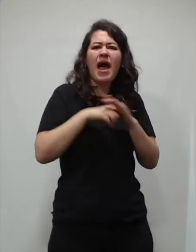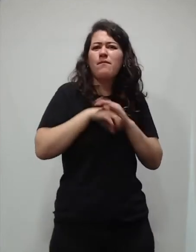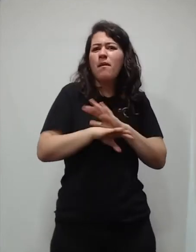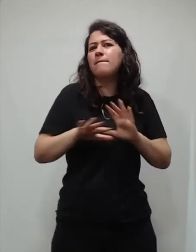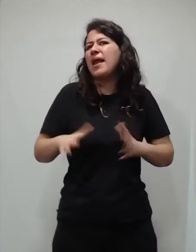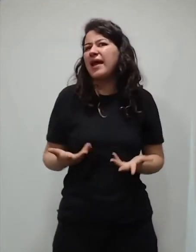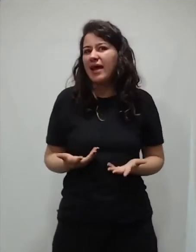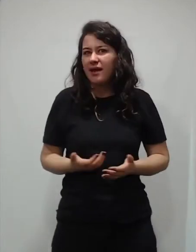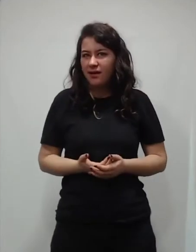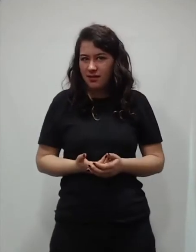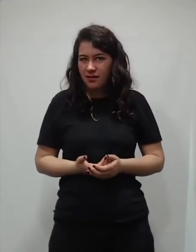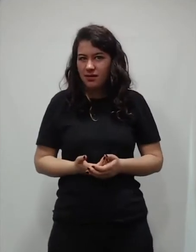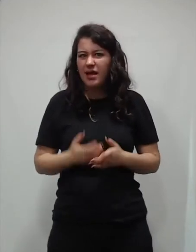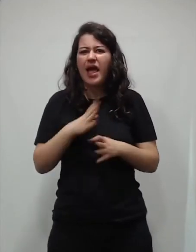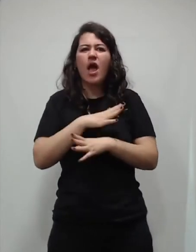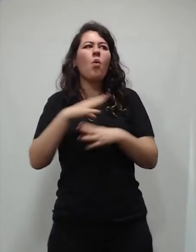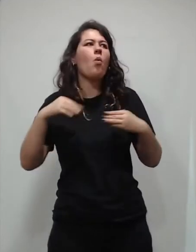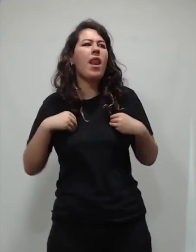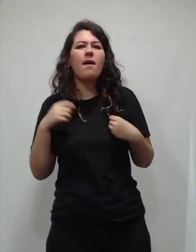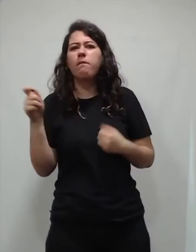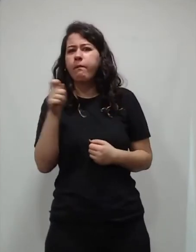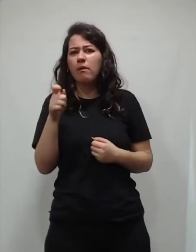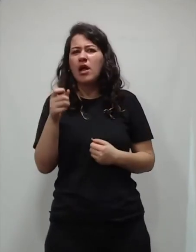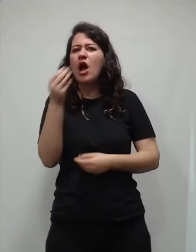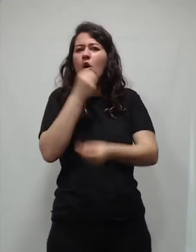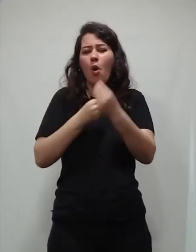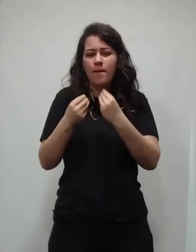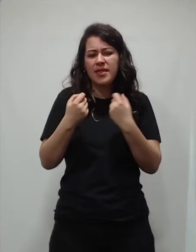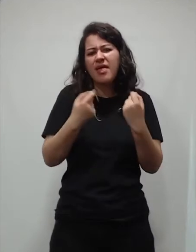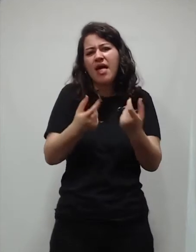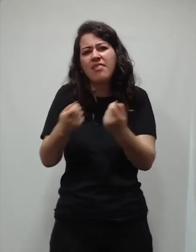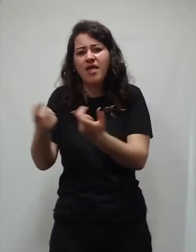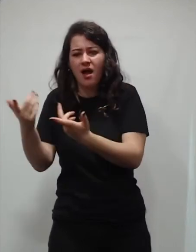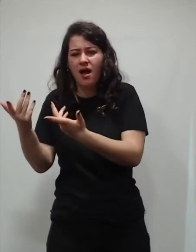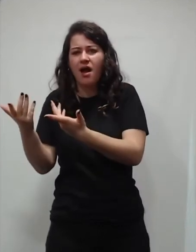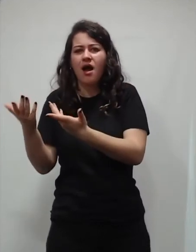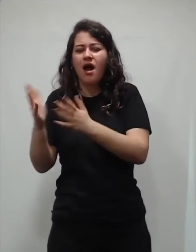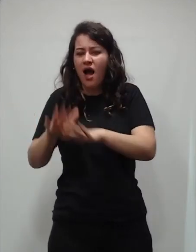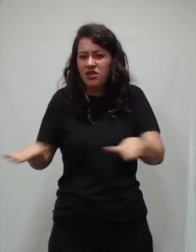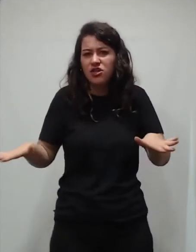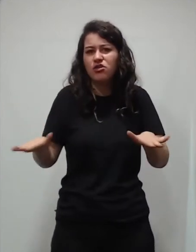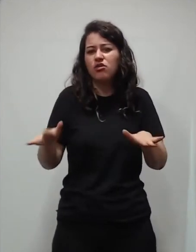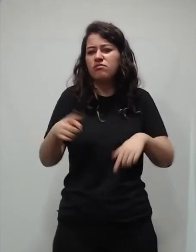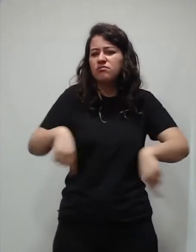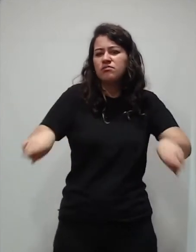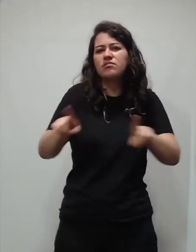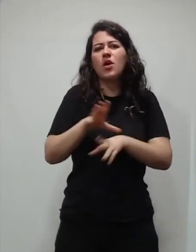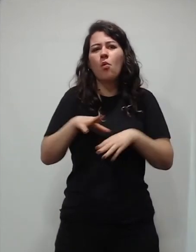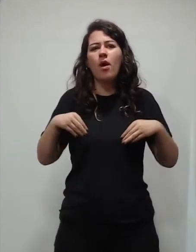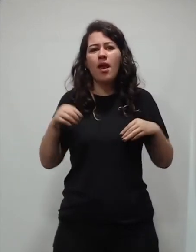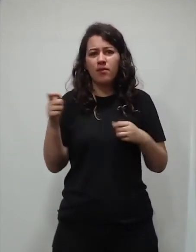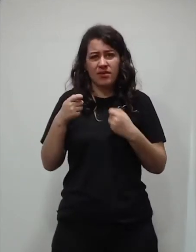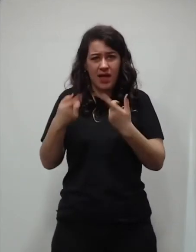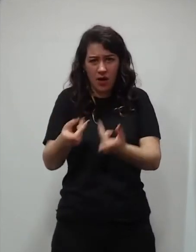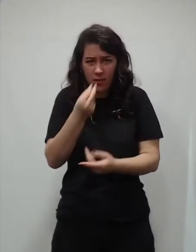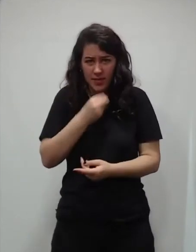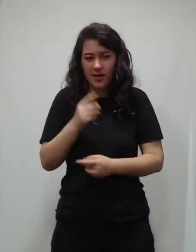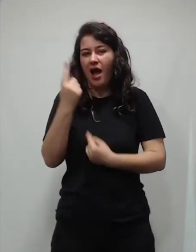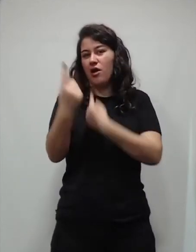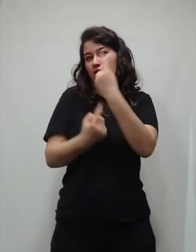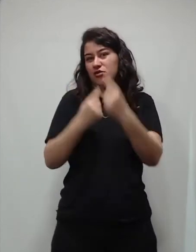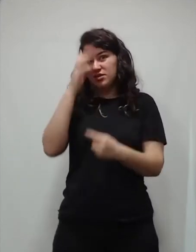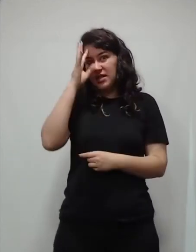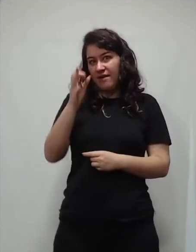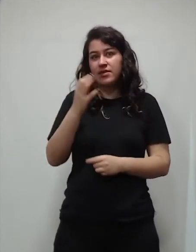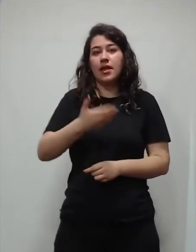qué? ¿Qué escuela pública? ¿Con qué comida recibimos a los niños y niñas en nuestras escuelas públicas? ¿Saben que algunos